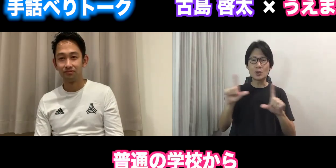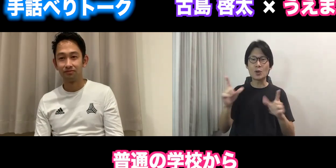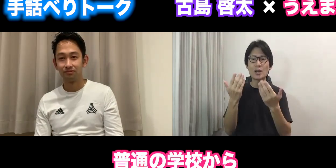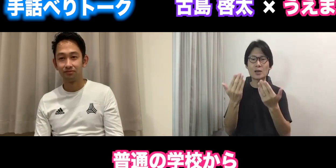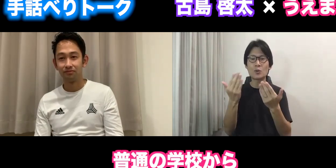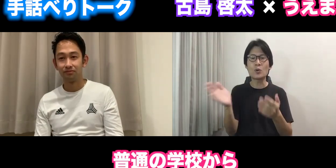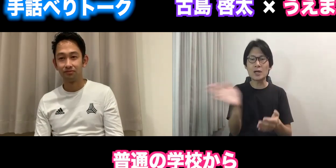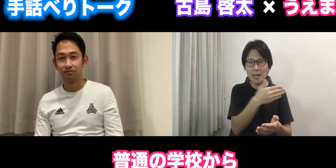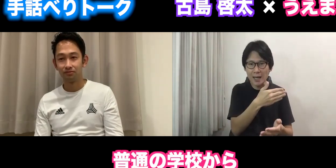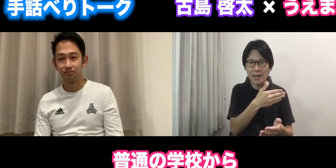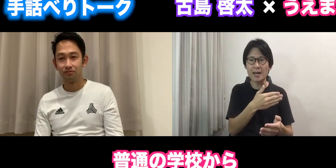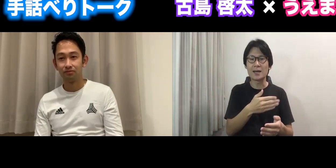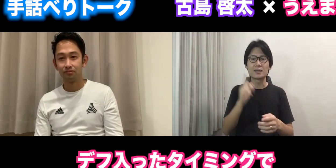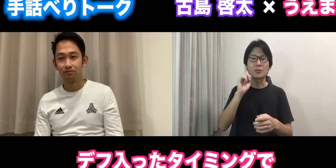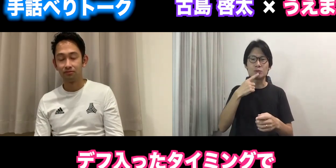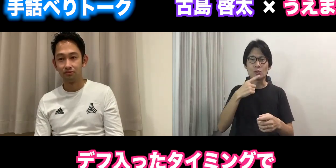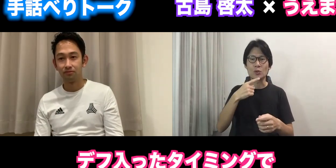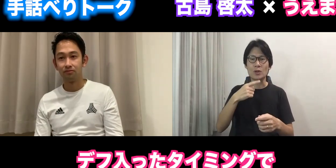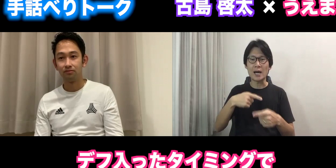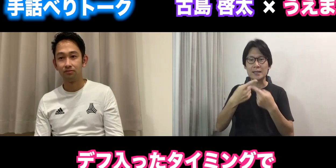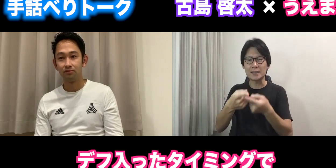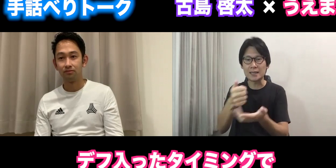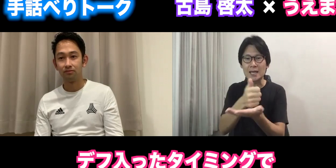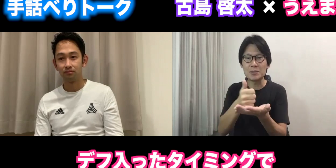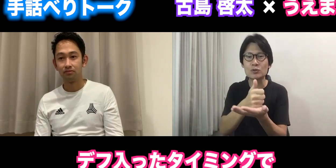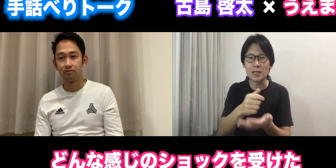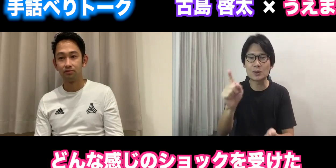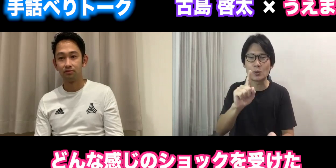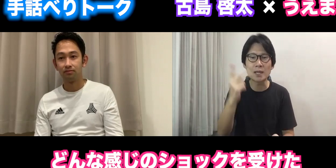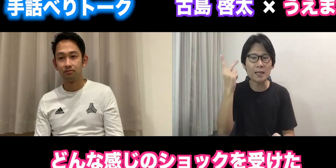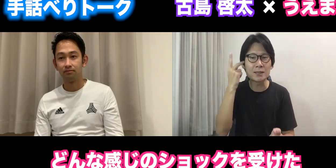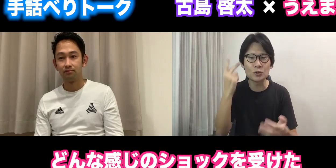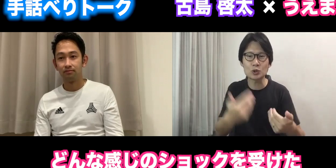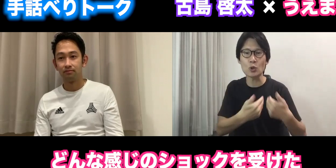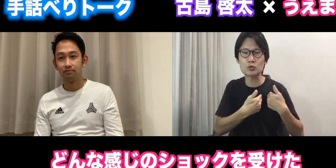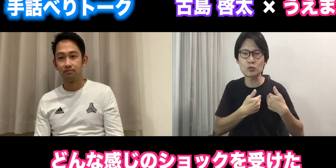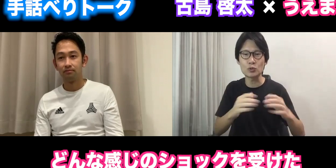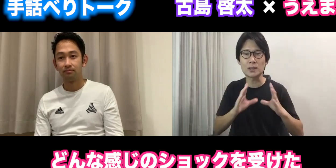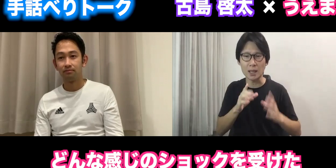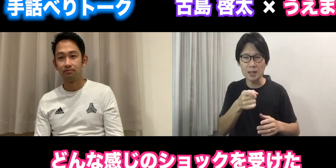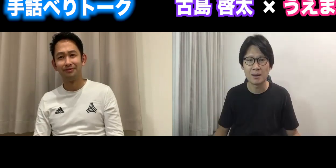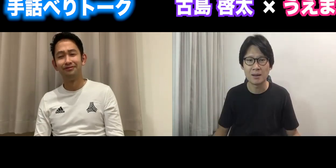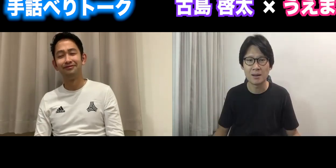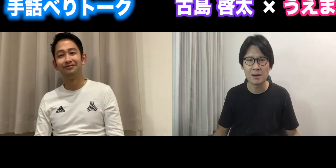学校からデブの入ったタイミングてどんな感じのショックを受けたん